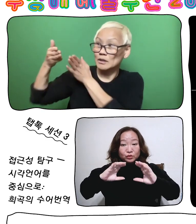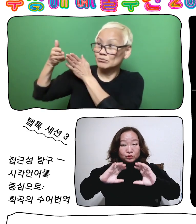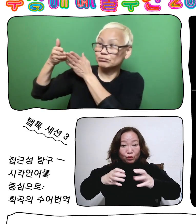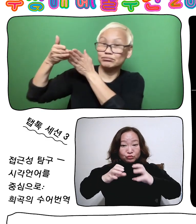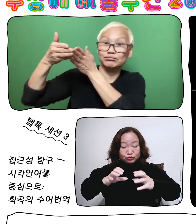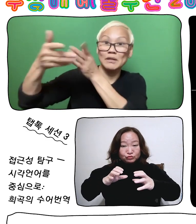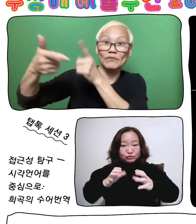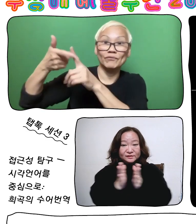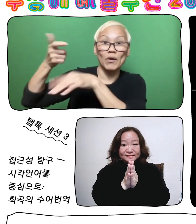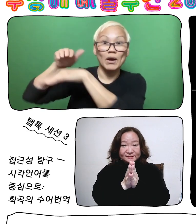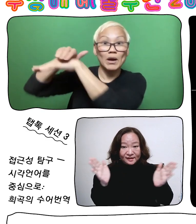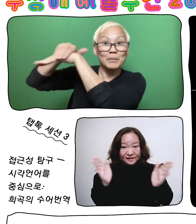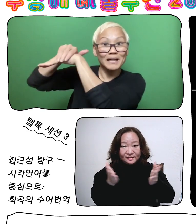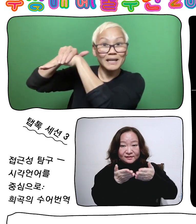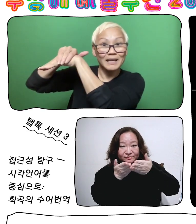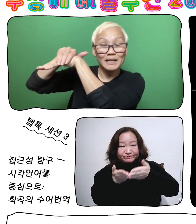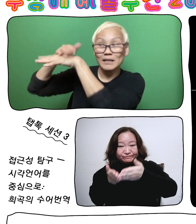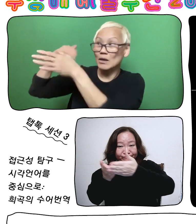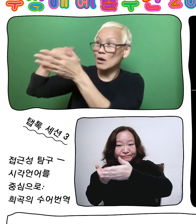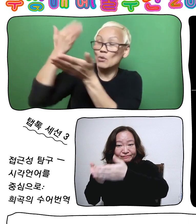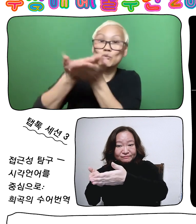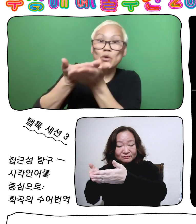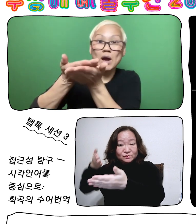영국에서 미국을 향해 배로 출발해